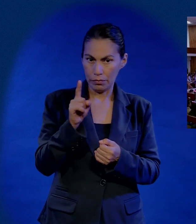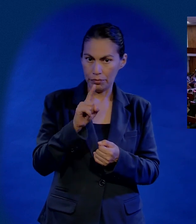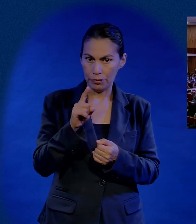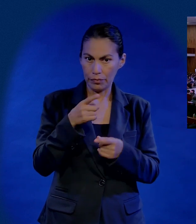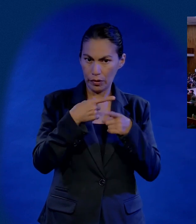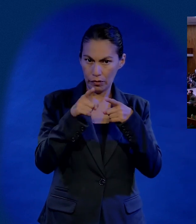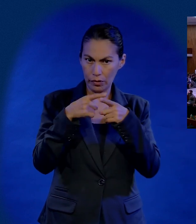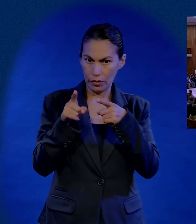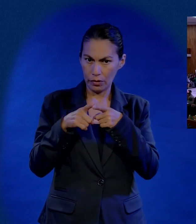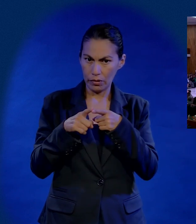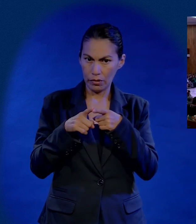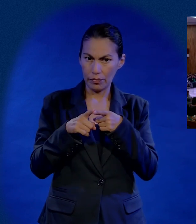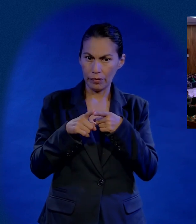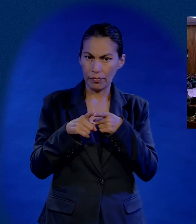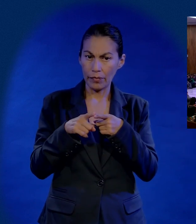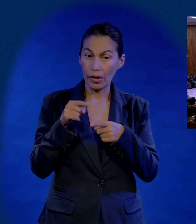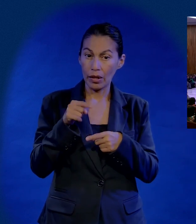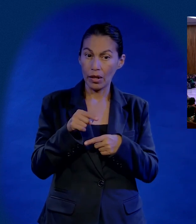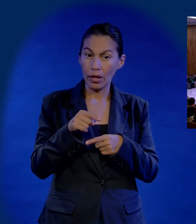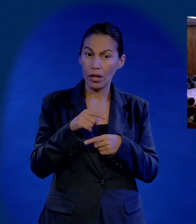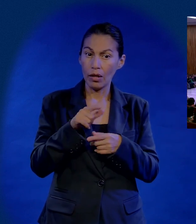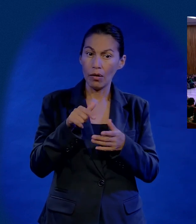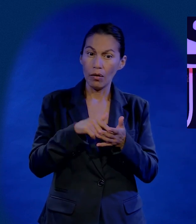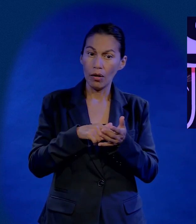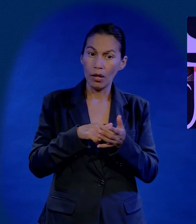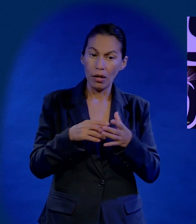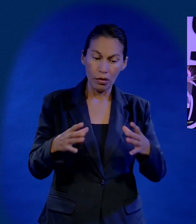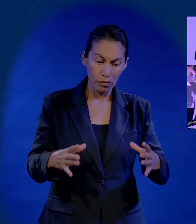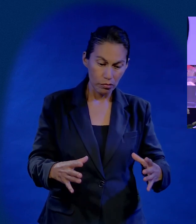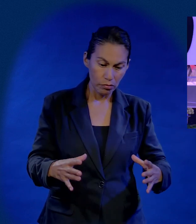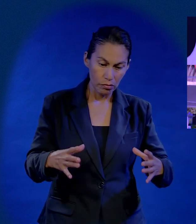este, porque no había mesas en ese tiempo así,